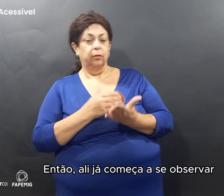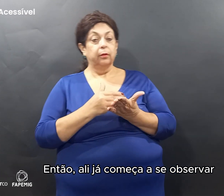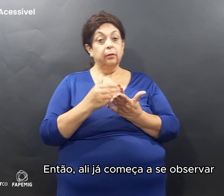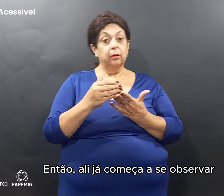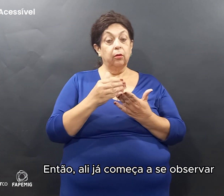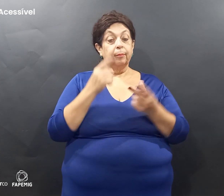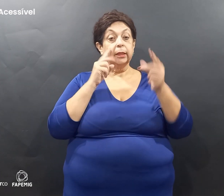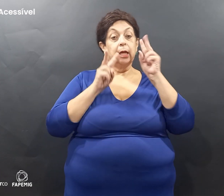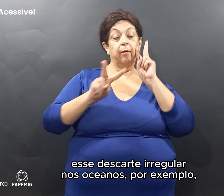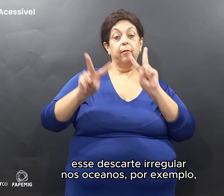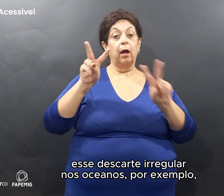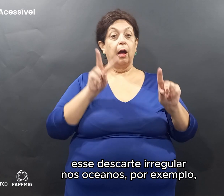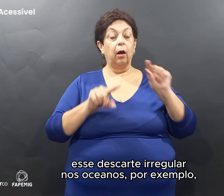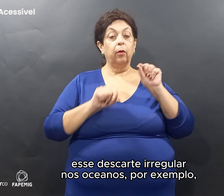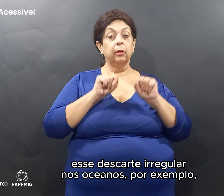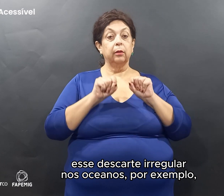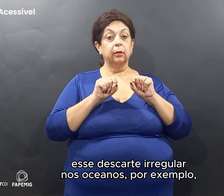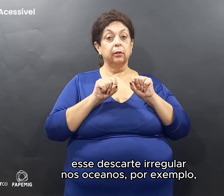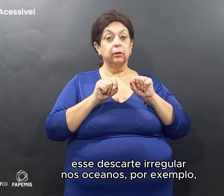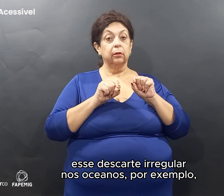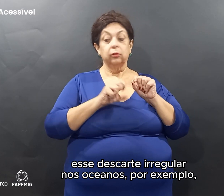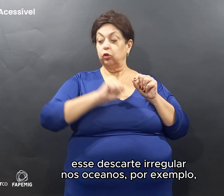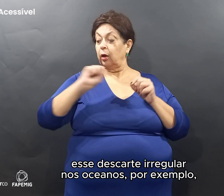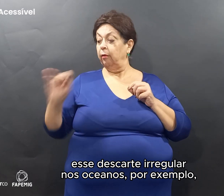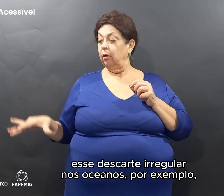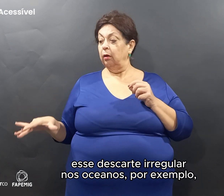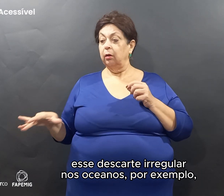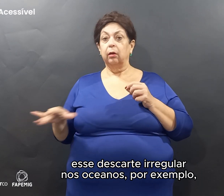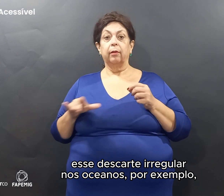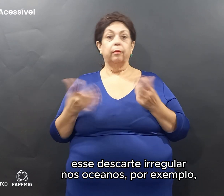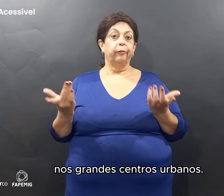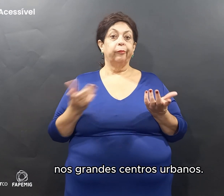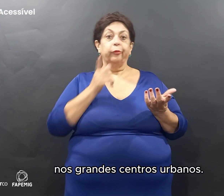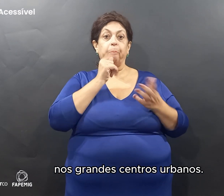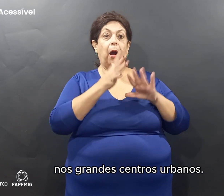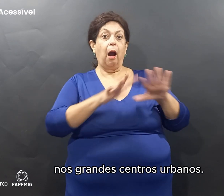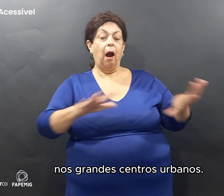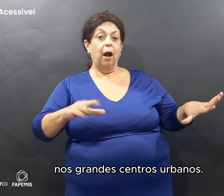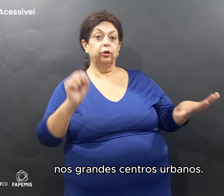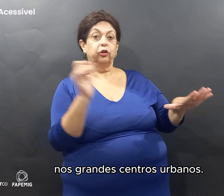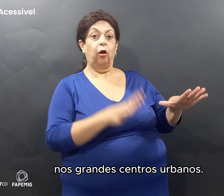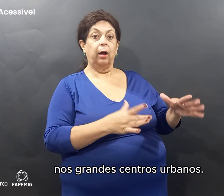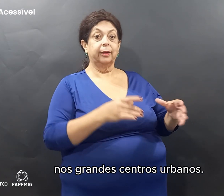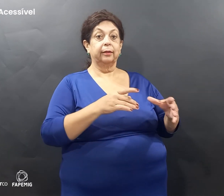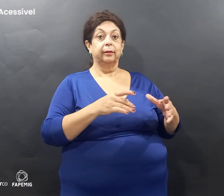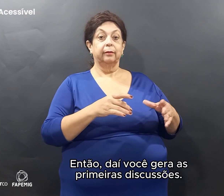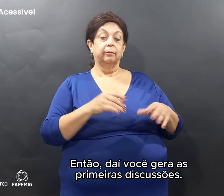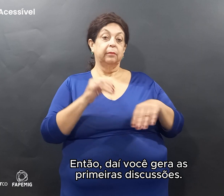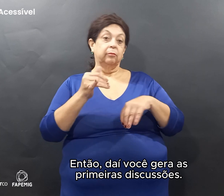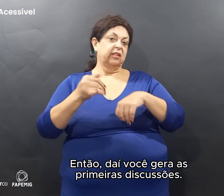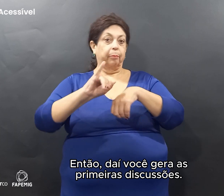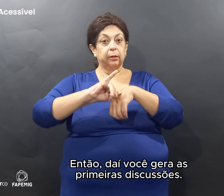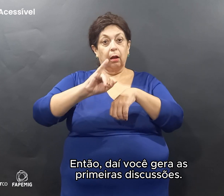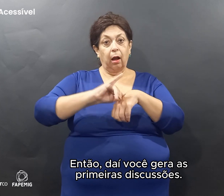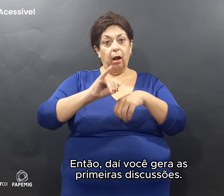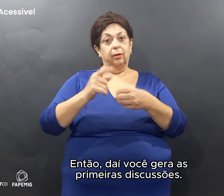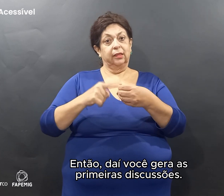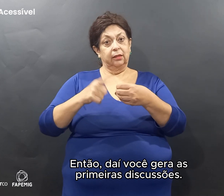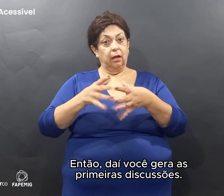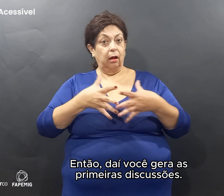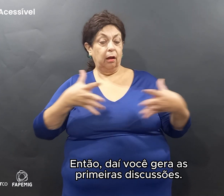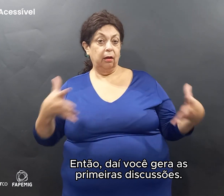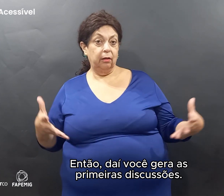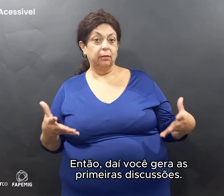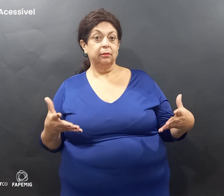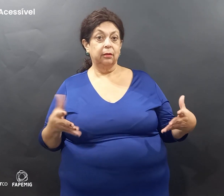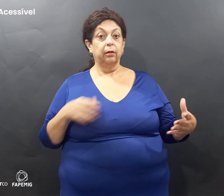se observar esse descarte irregular nos oceanos, por exemplo, nos grandes centros urbanos, né? Então, daí você gera as